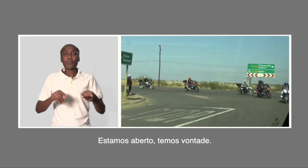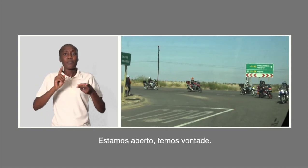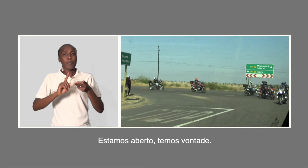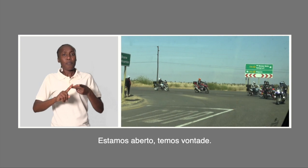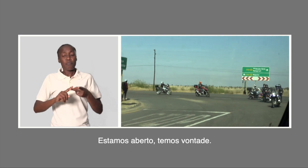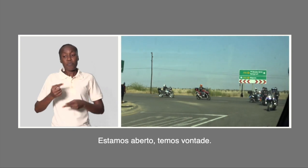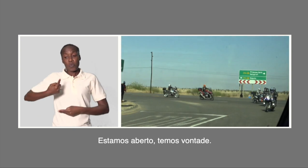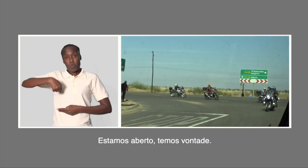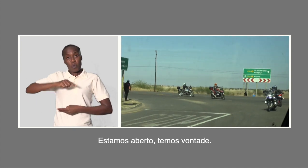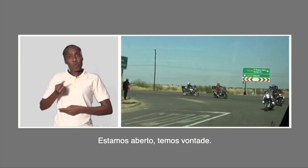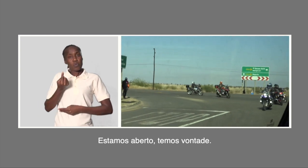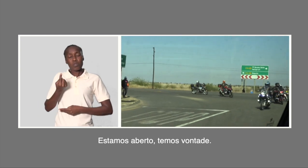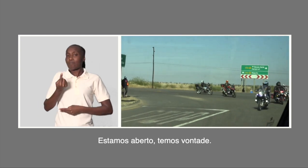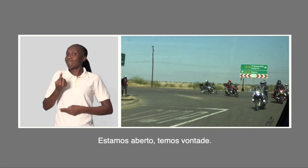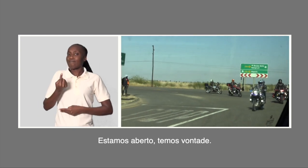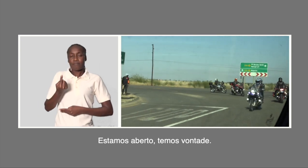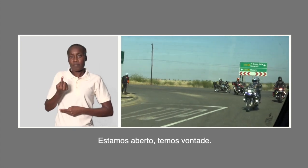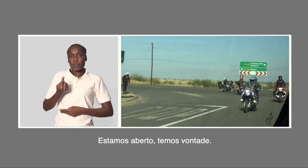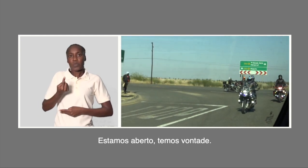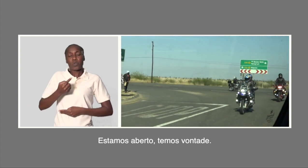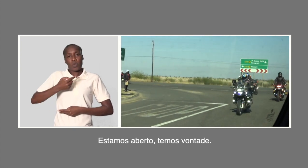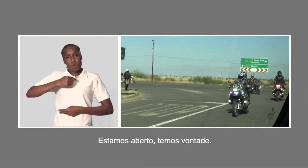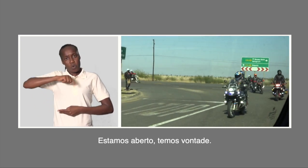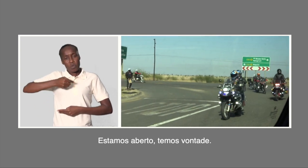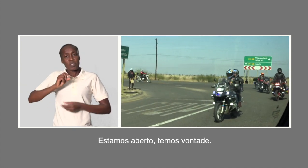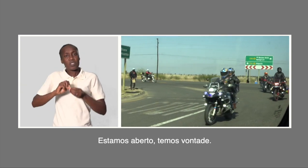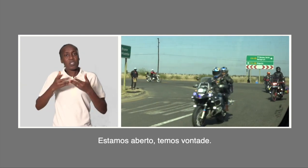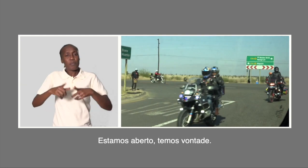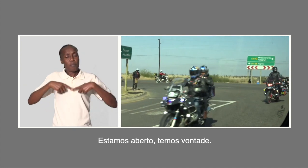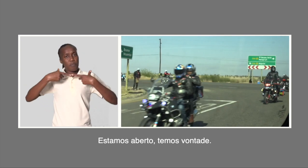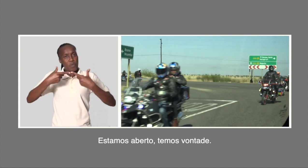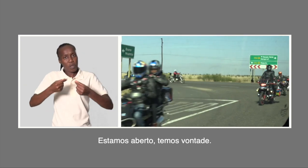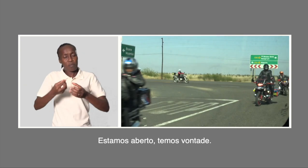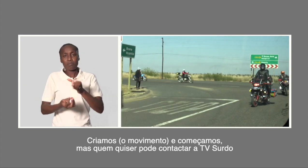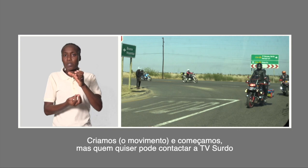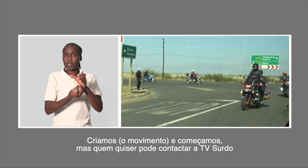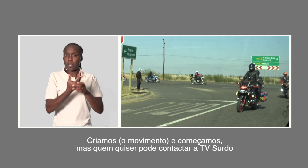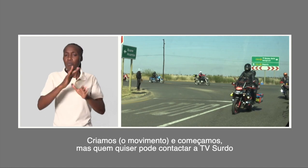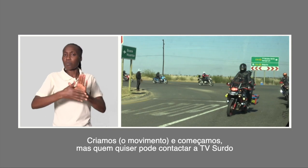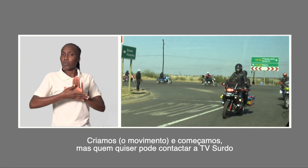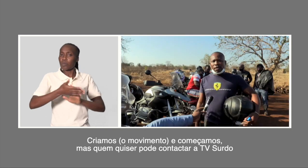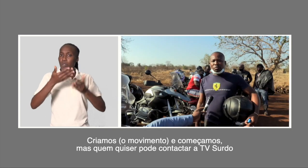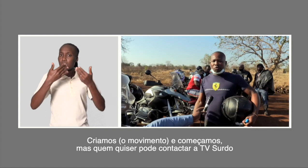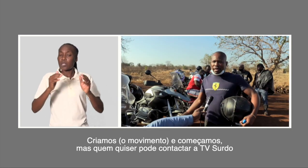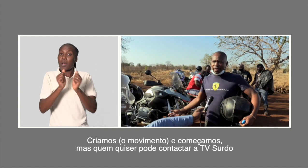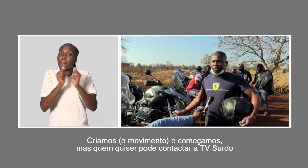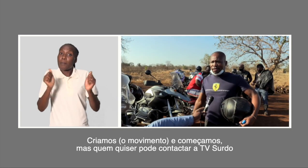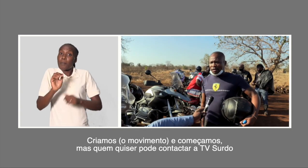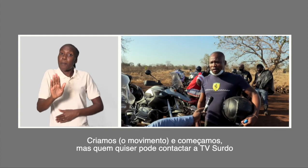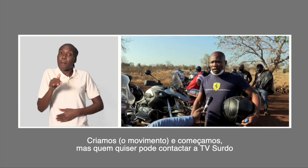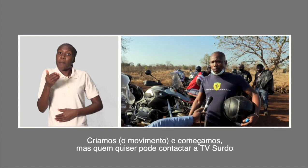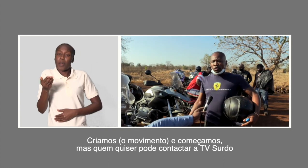estamos abertos, e isso não é só a nossa causa, nós realmente é vontade, criamos, iniciamos, mas aquele que